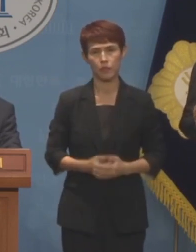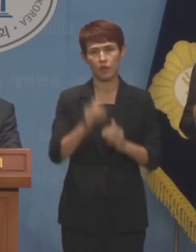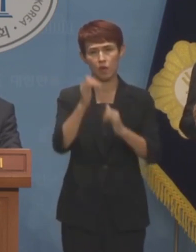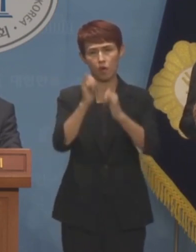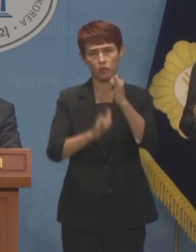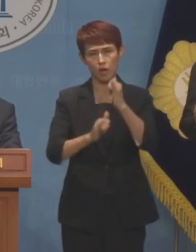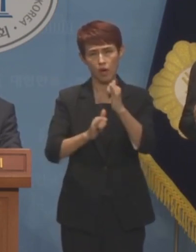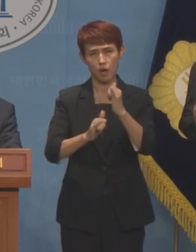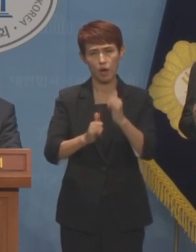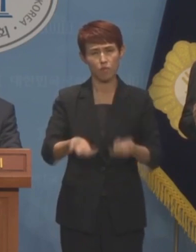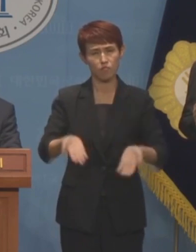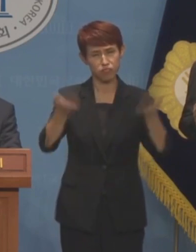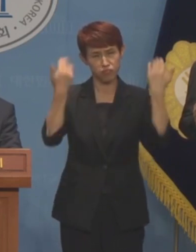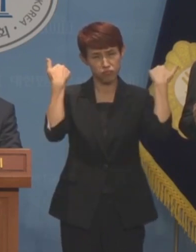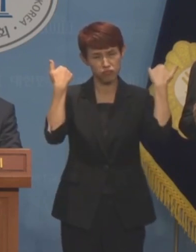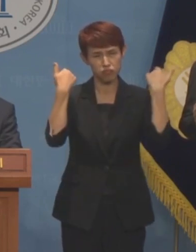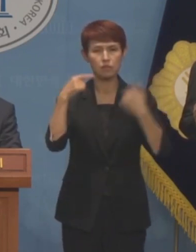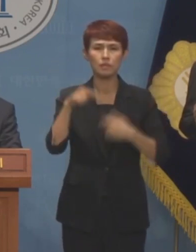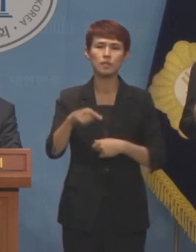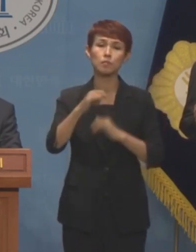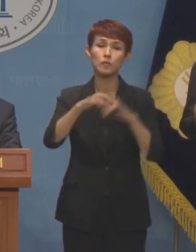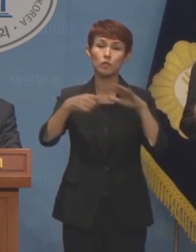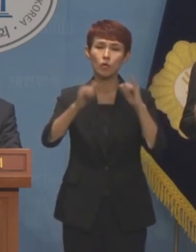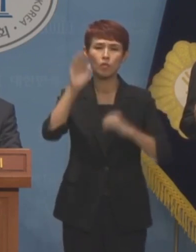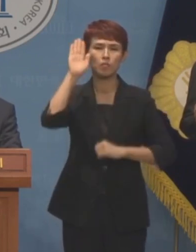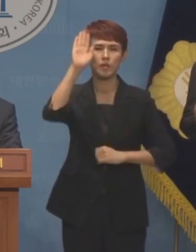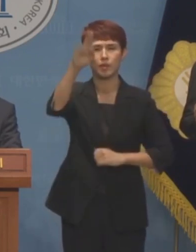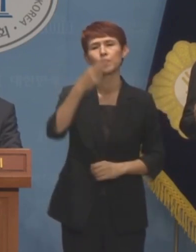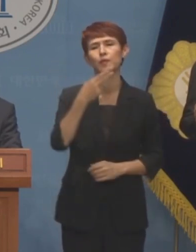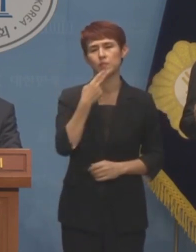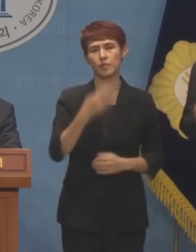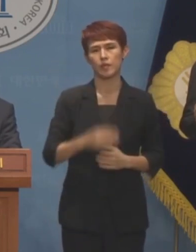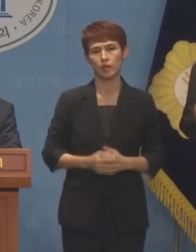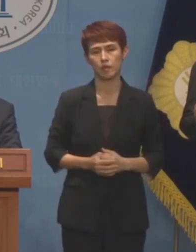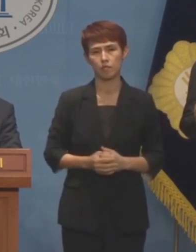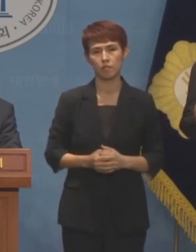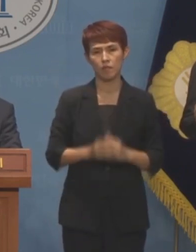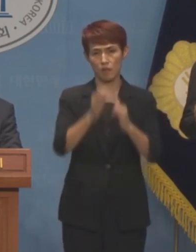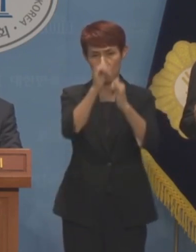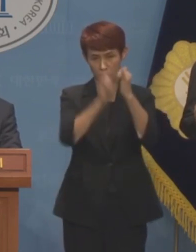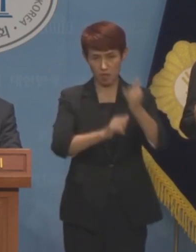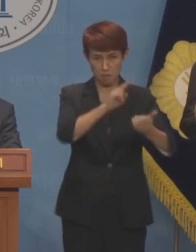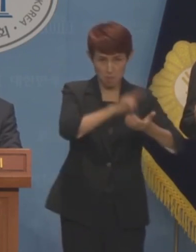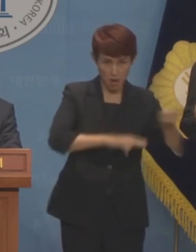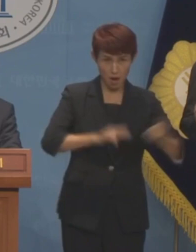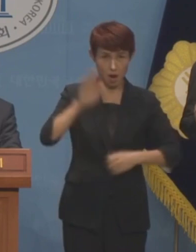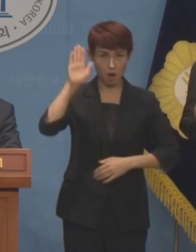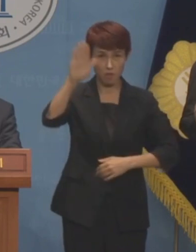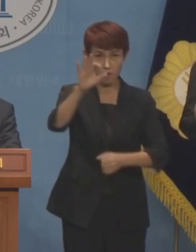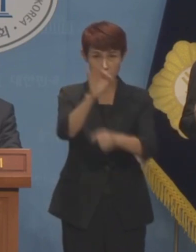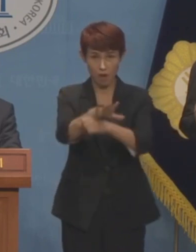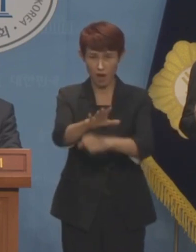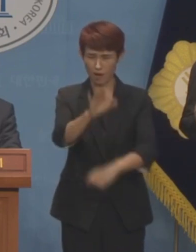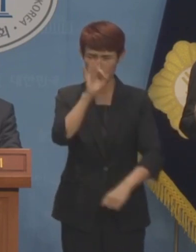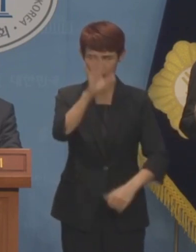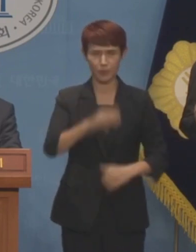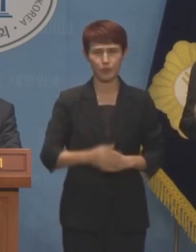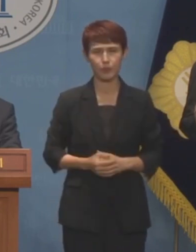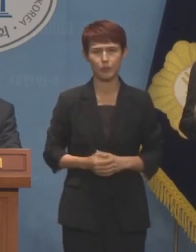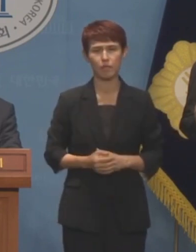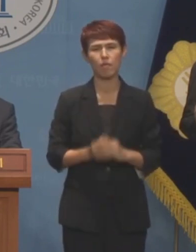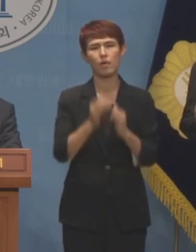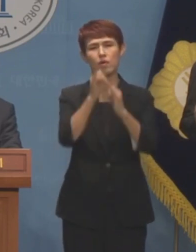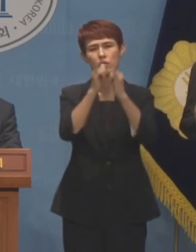민족에게 미래는 없다는 말을 기억해야 할 것입니다. 역사를 팔아 미래를 살 수가 없습니다. 우리는 역사